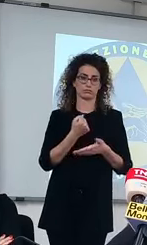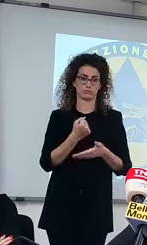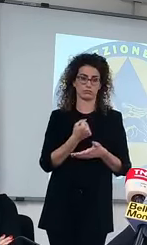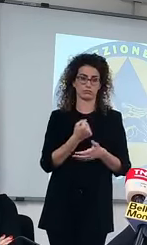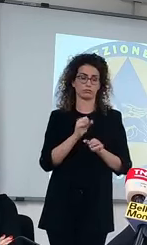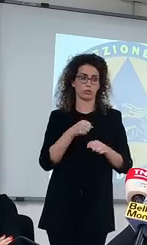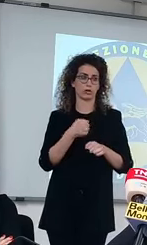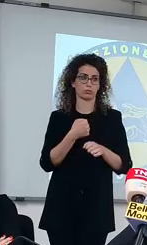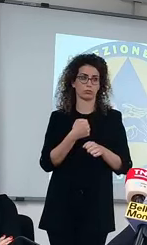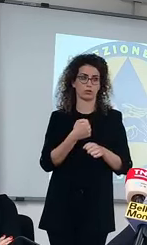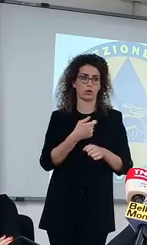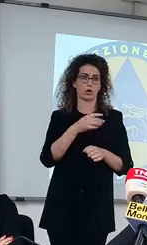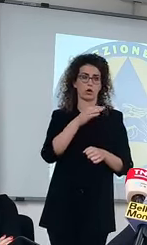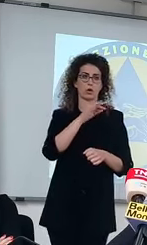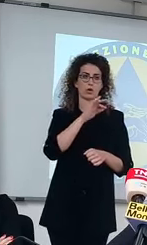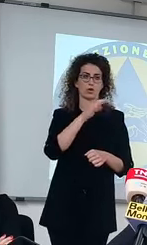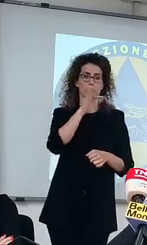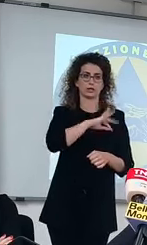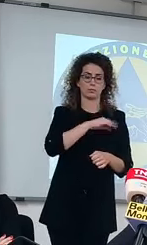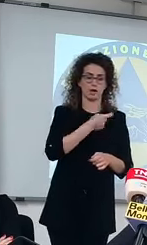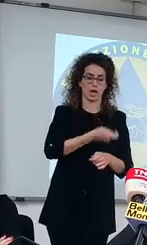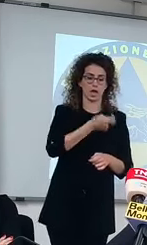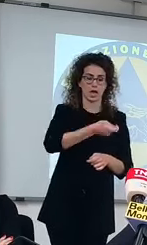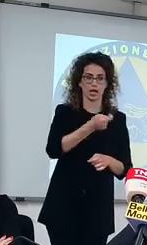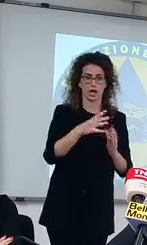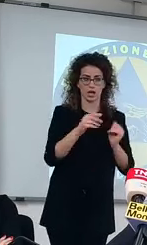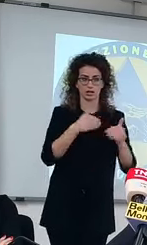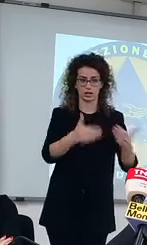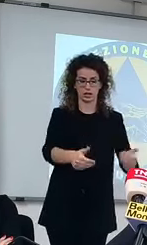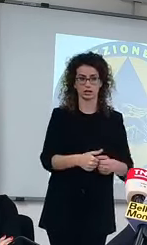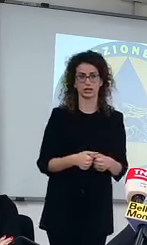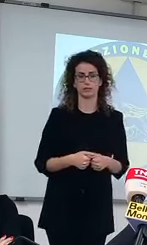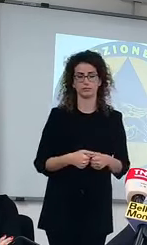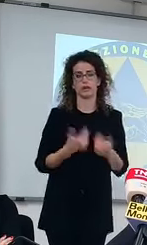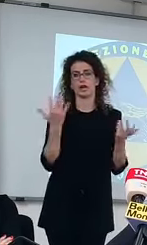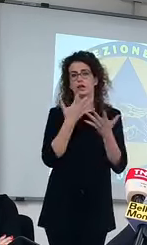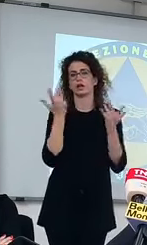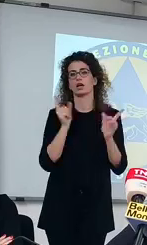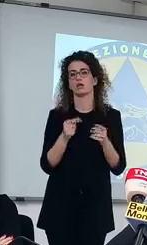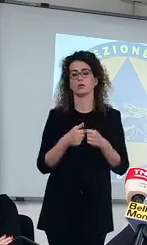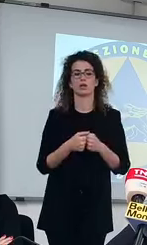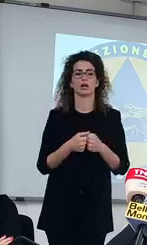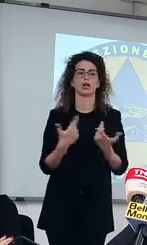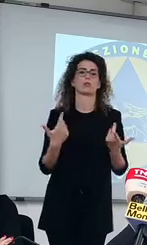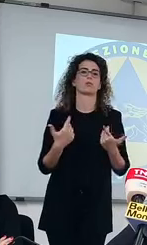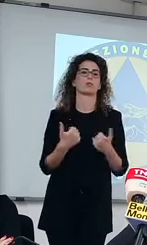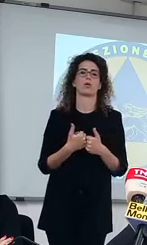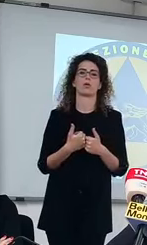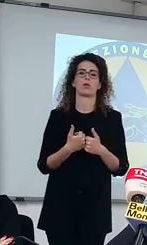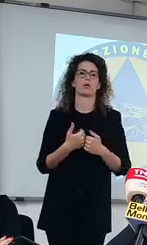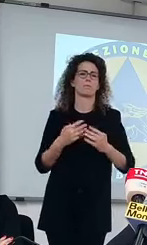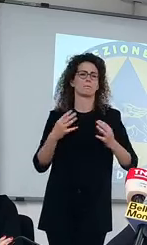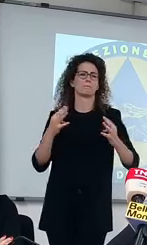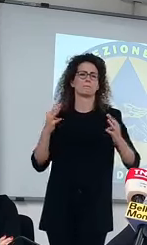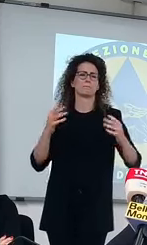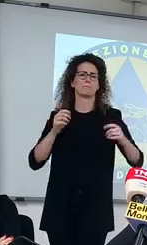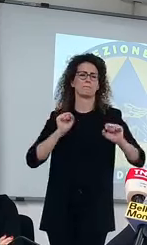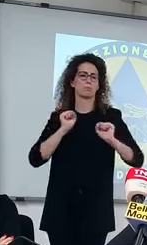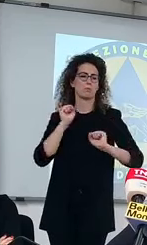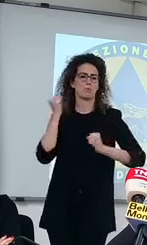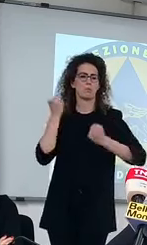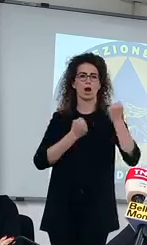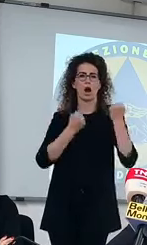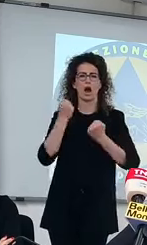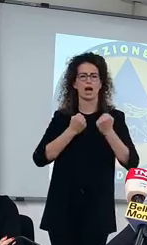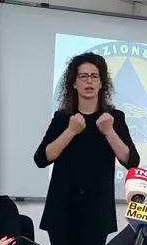gli stipendi, per tenere l'azienda in vita. Ovviamente poi la madre di tutte le battaglie è quella di porre la